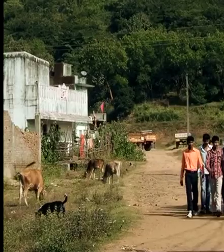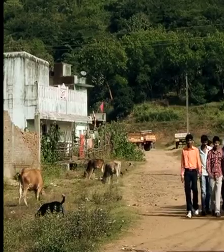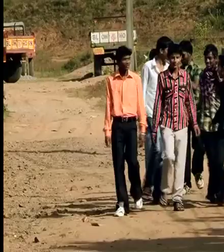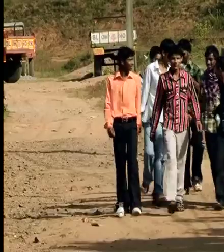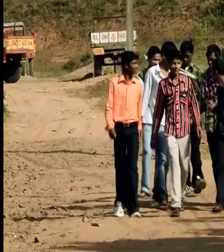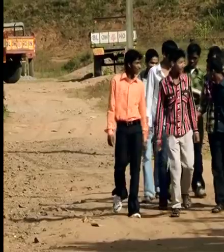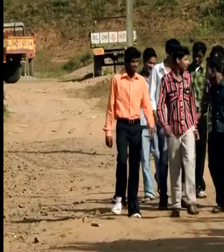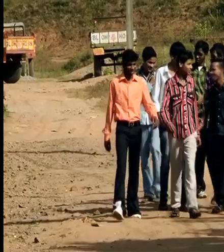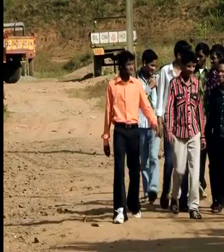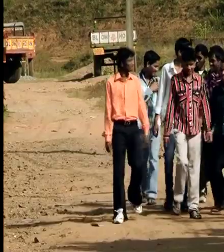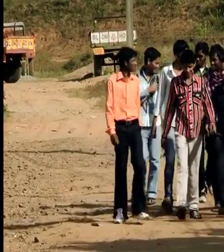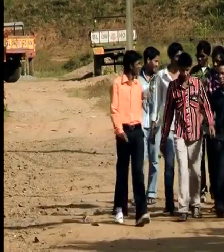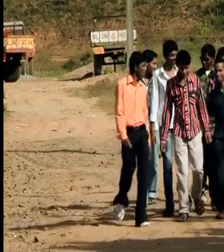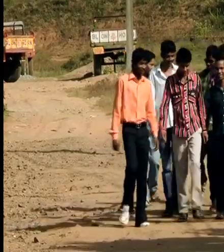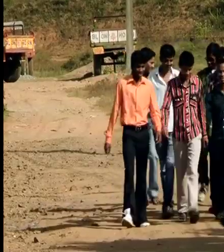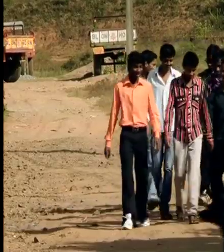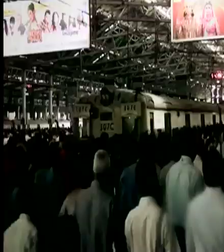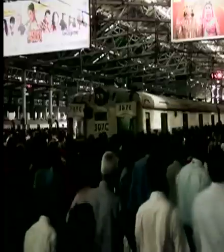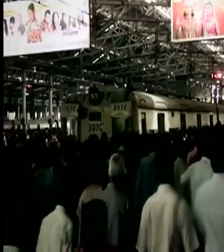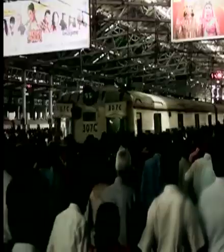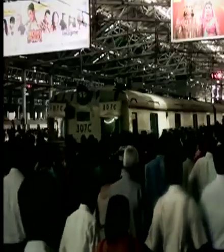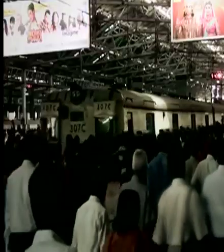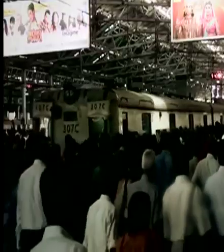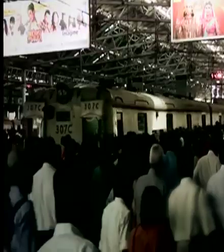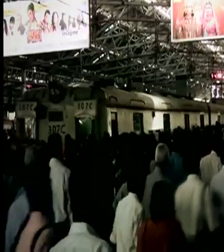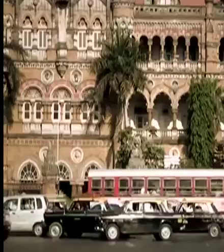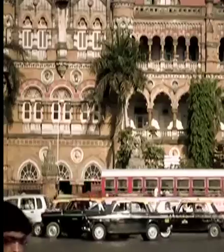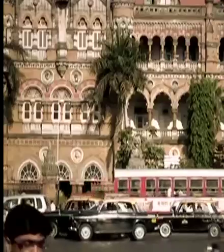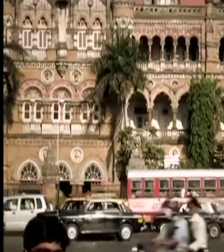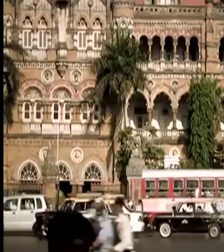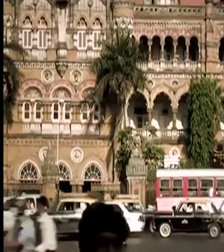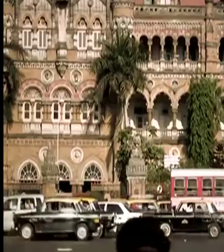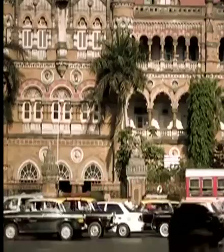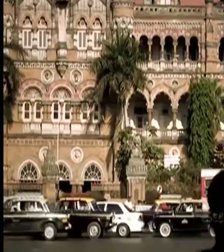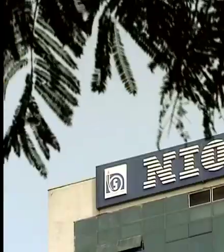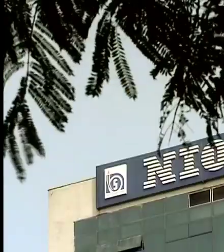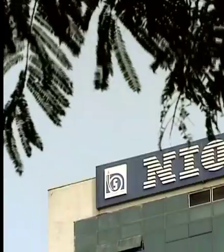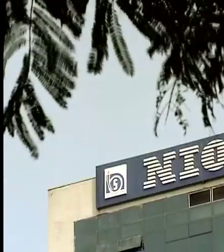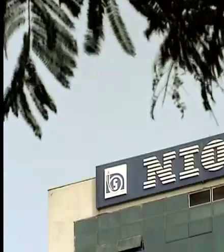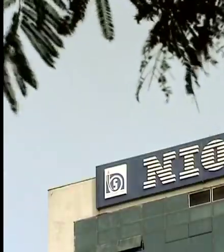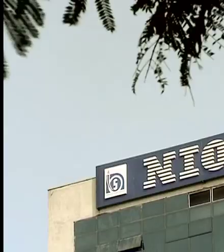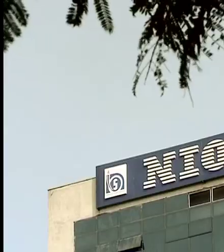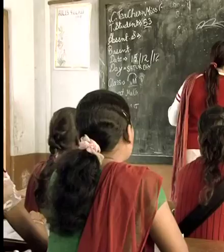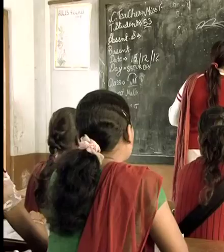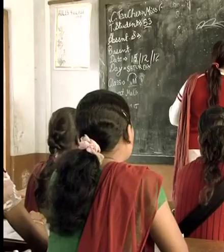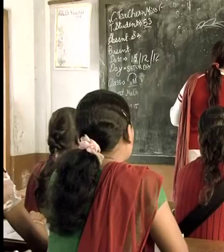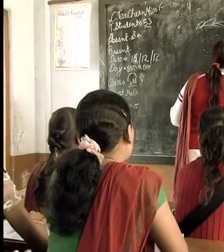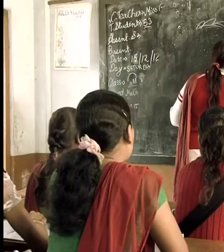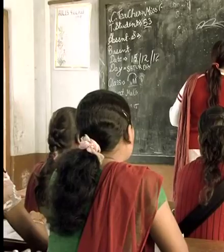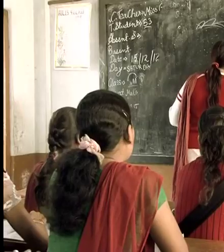दूर दराज इलाके में रहने वाला हो या फिर मुंबई जैसे महानगर का। NIOS ने अपनी मौजूदगी